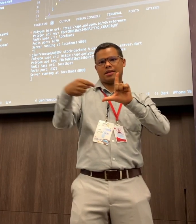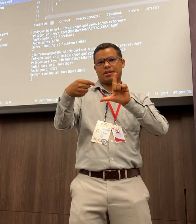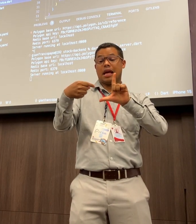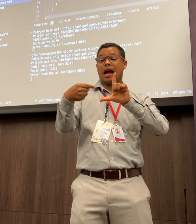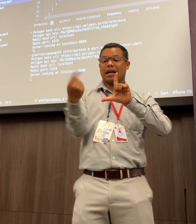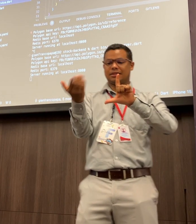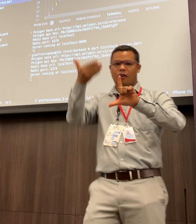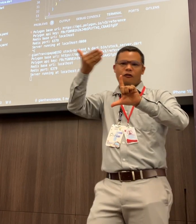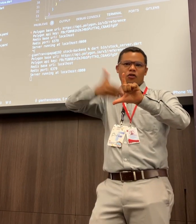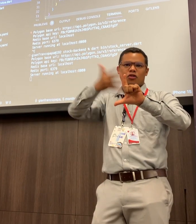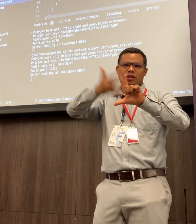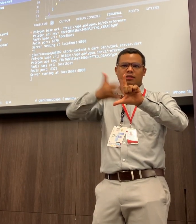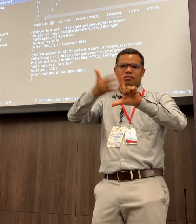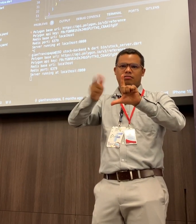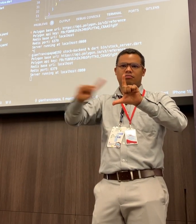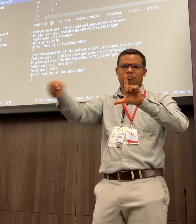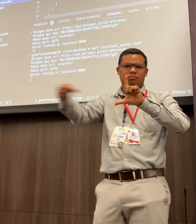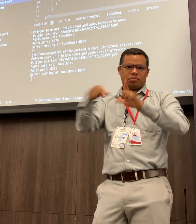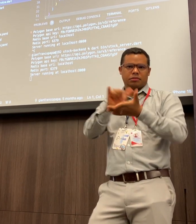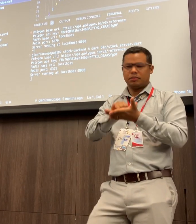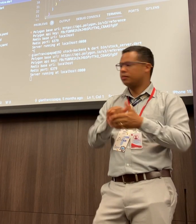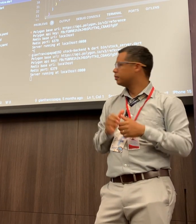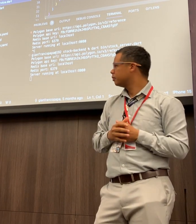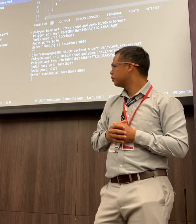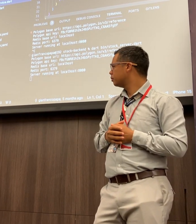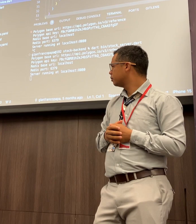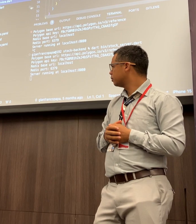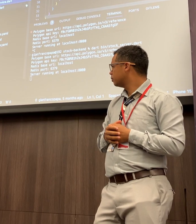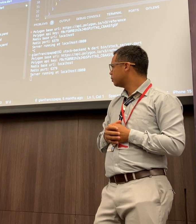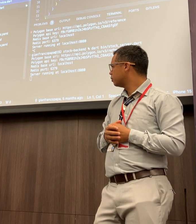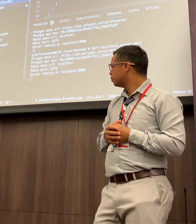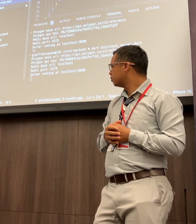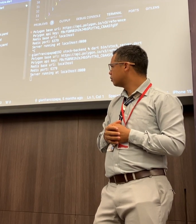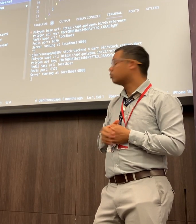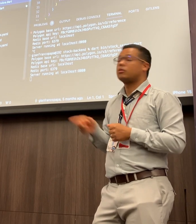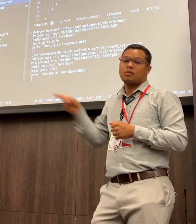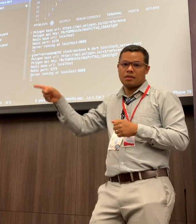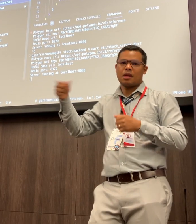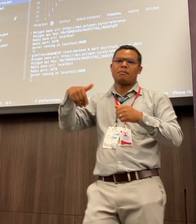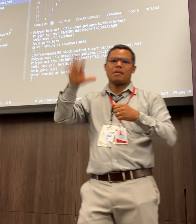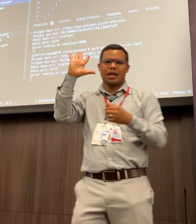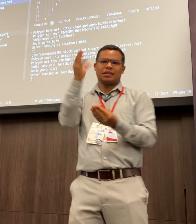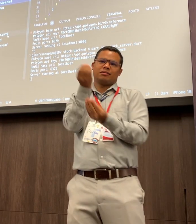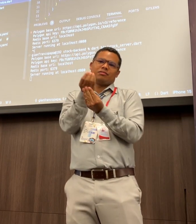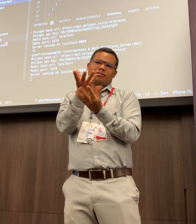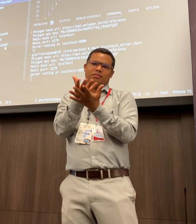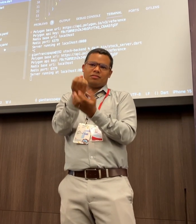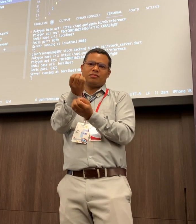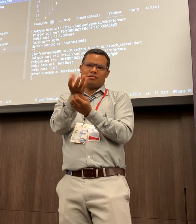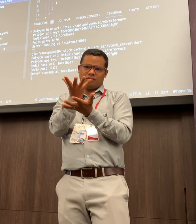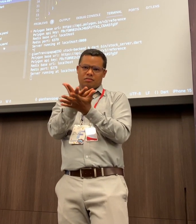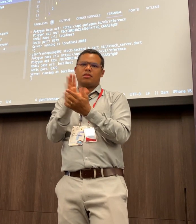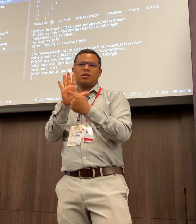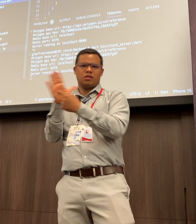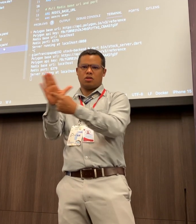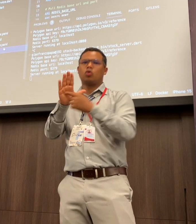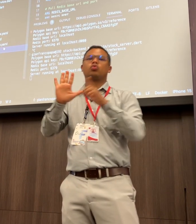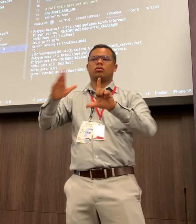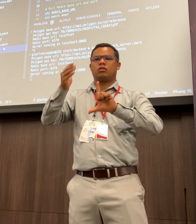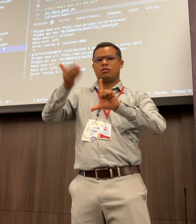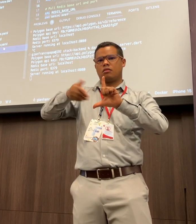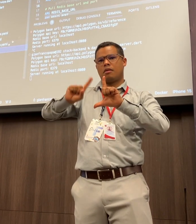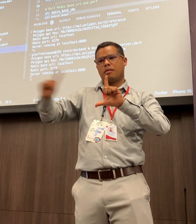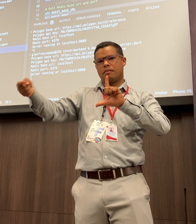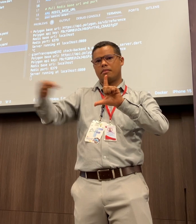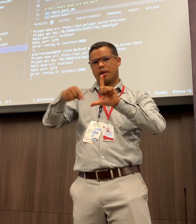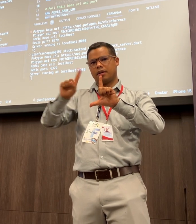¿no? Entonces, bueno, esto es un poco a grandes rasgos la estructura de lo que sería el backend. También tenemos